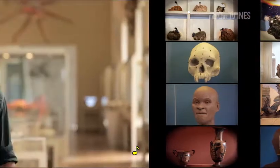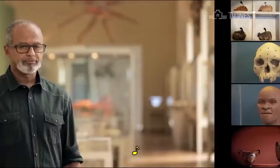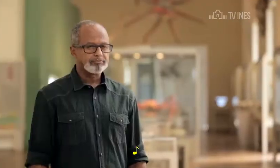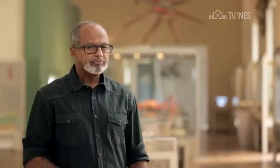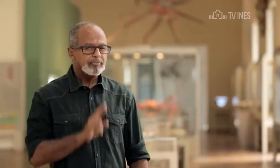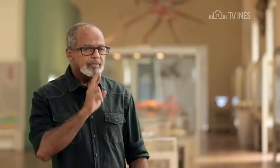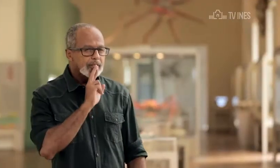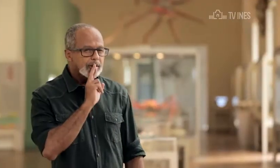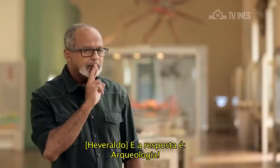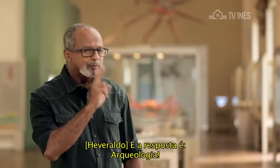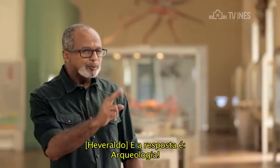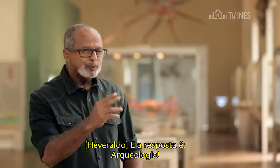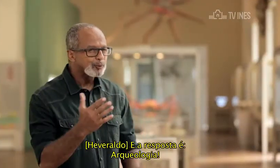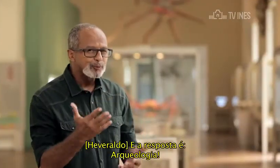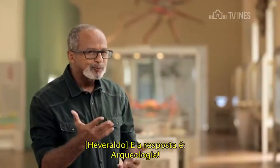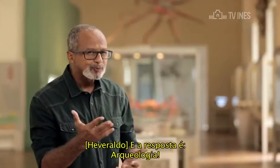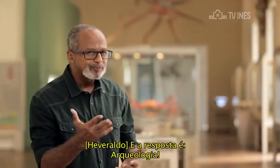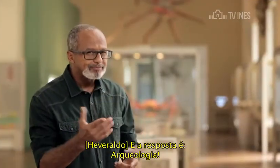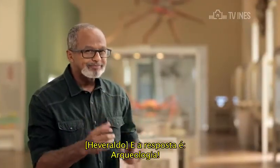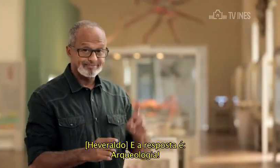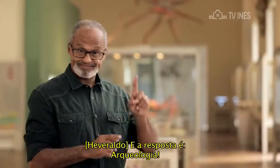E a resposta é...